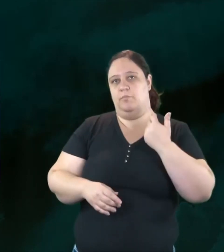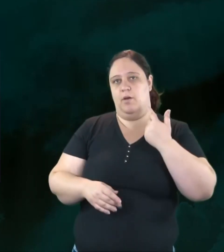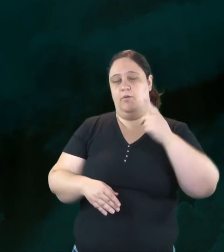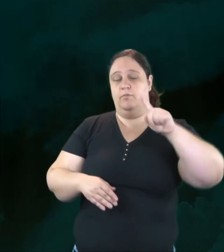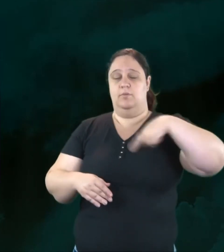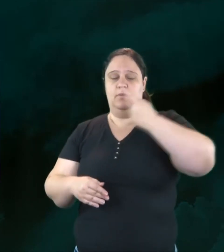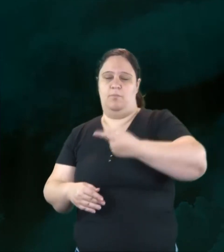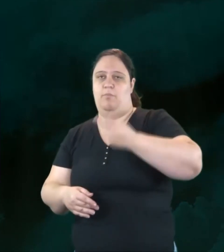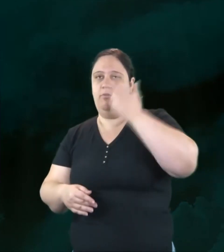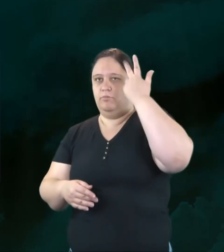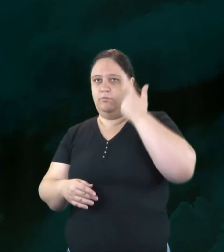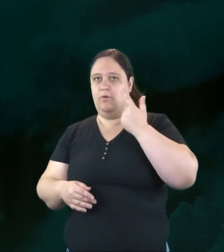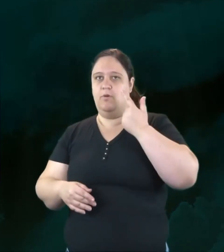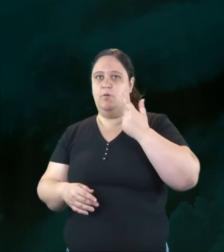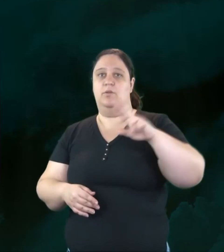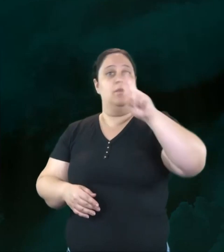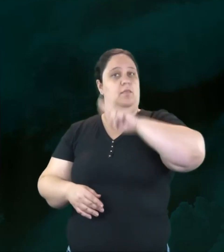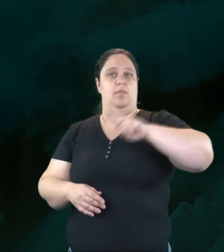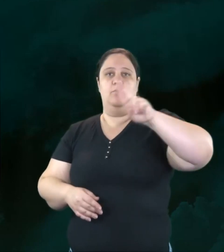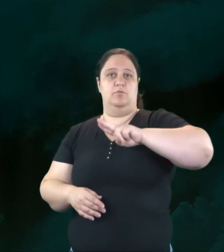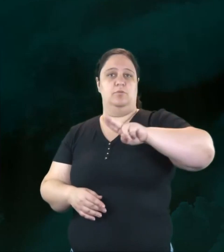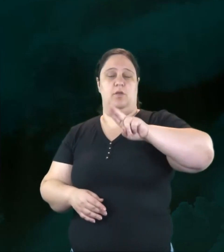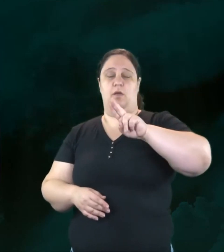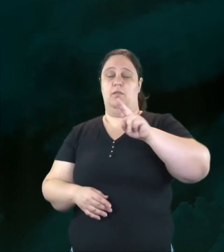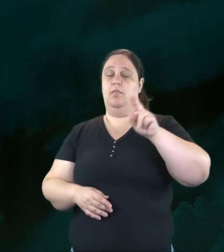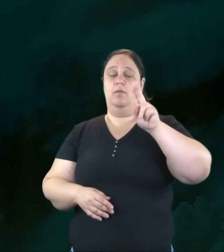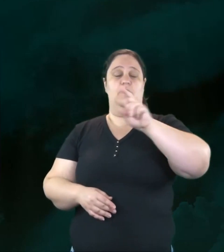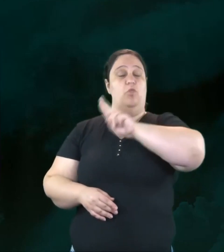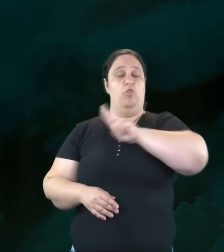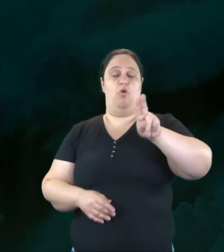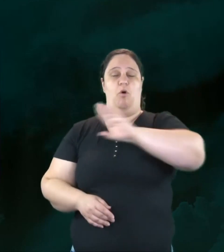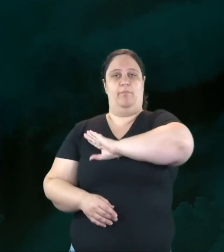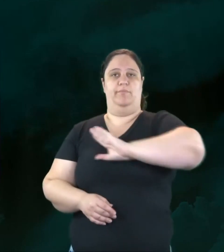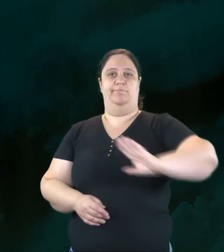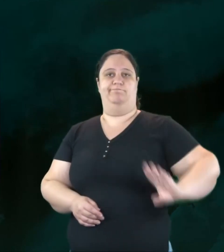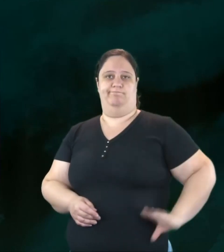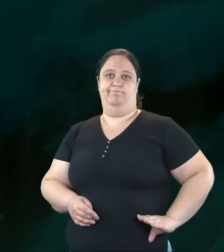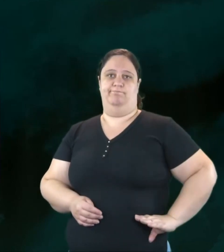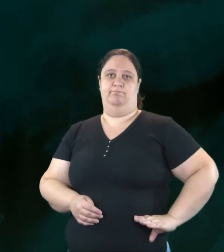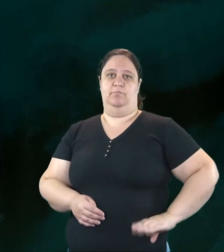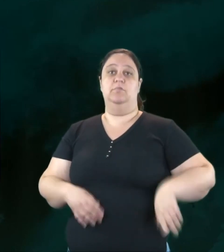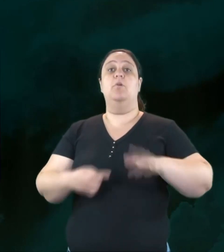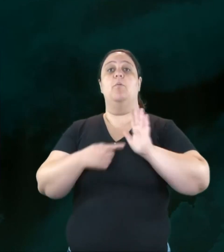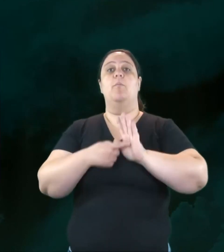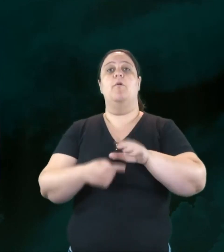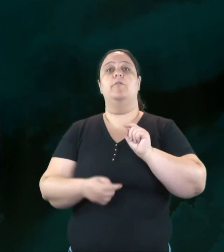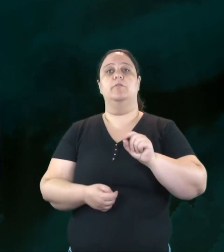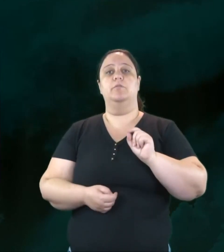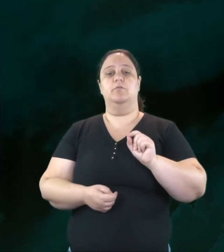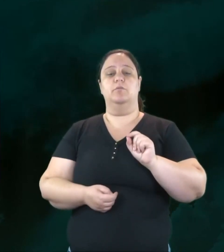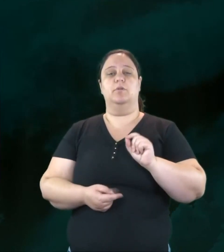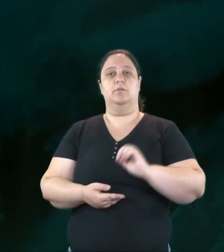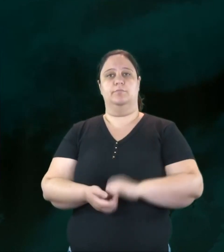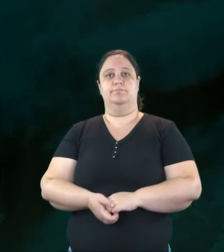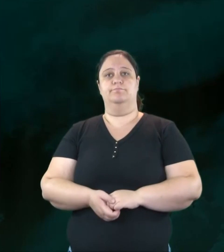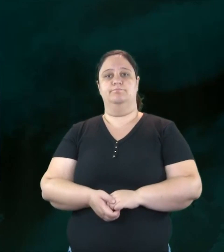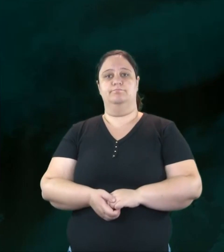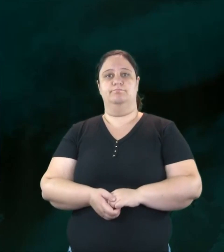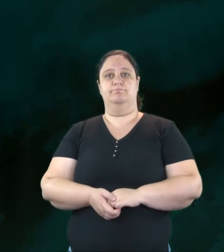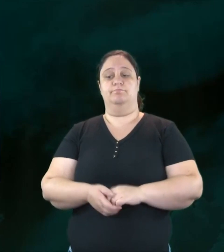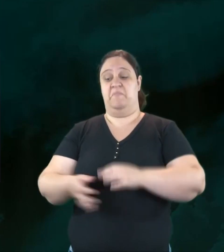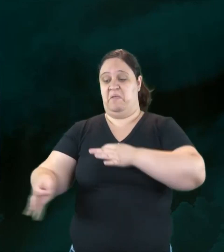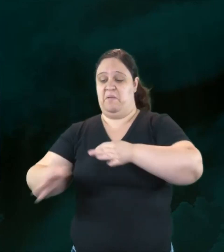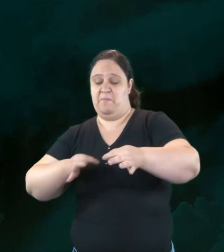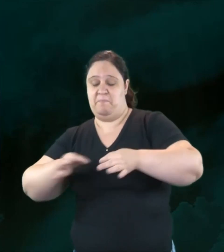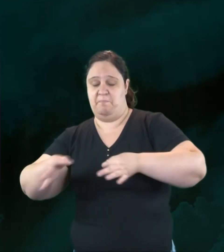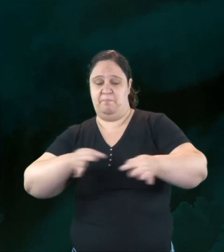não citar mais o nome de Cristo. Irmãos, isso está mostrando que nós estamos caminhando para isso. Nós estamos